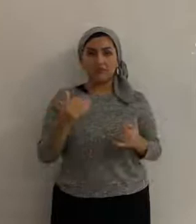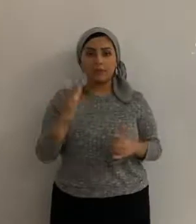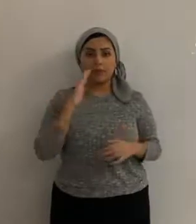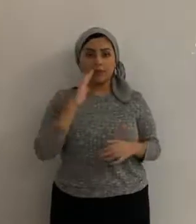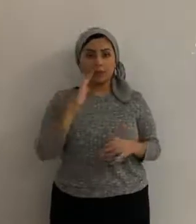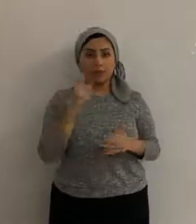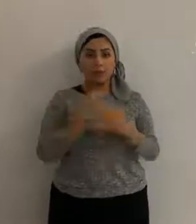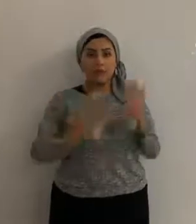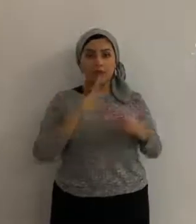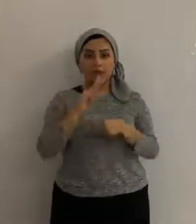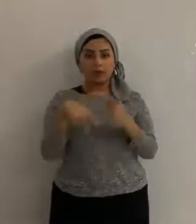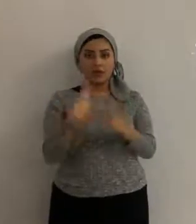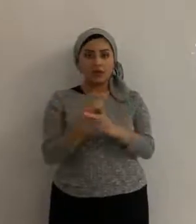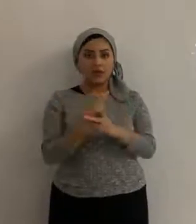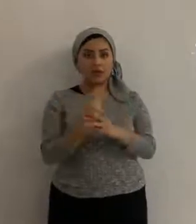taladradora, no estamos hablando de que es una cosa pequeña.